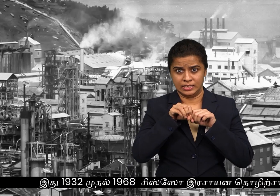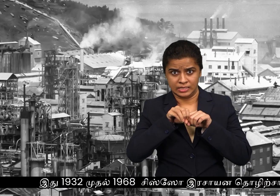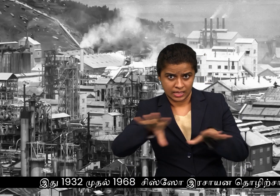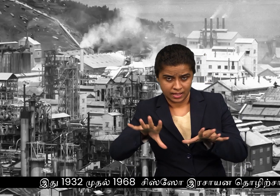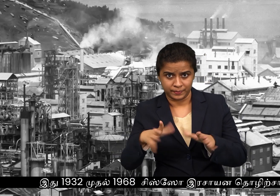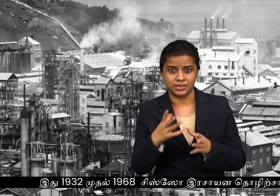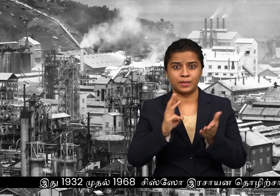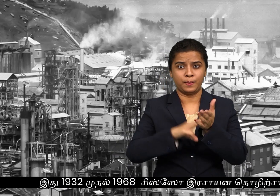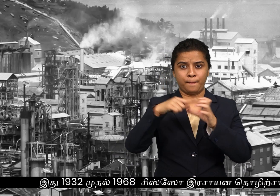1932 முதல்